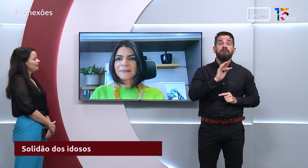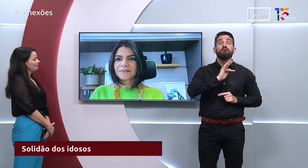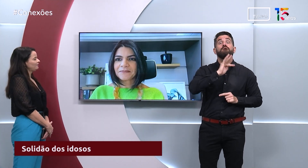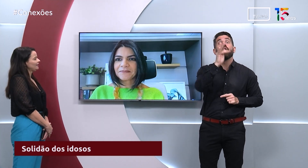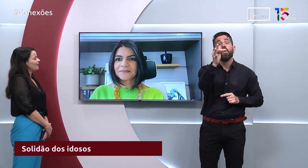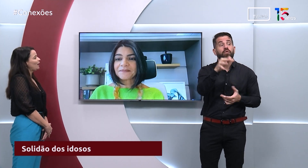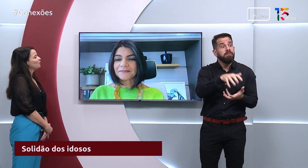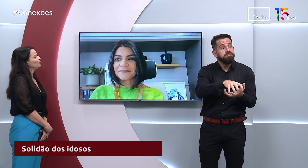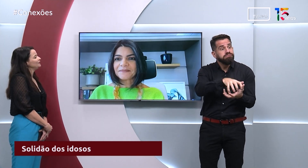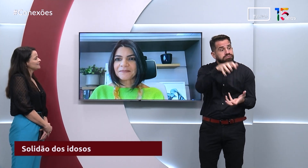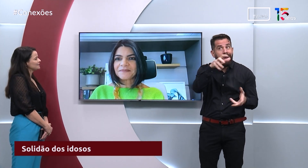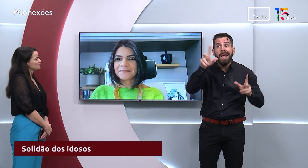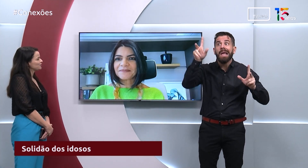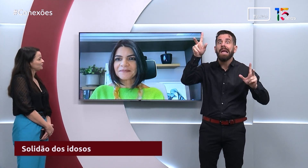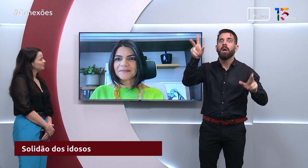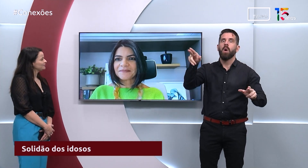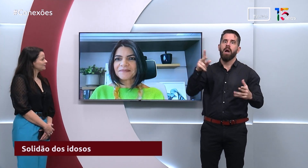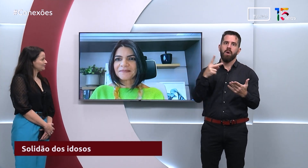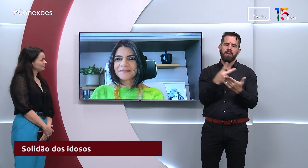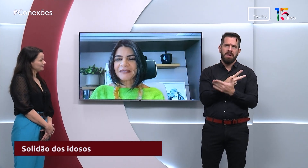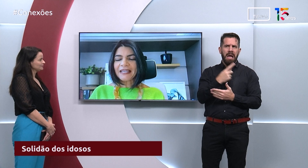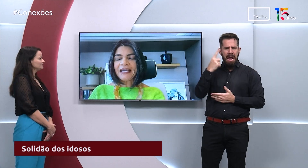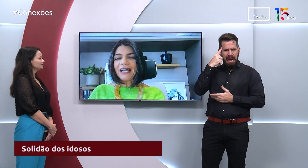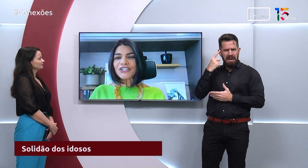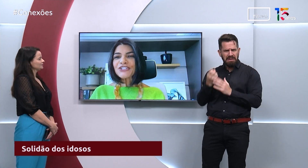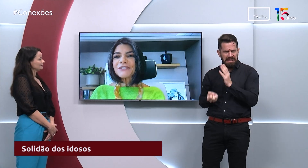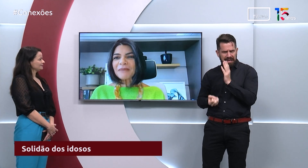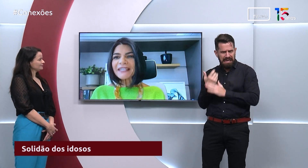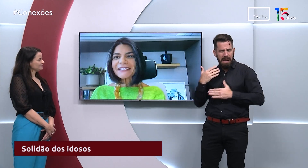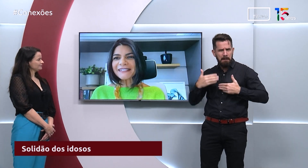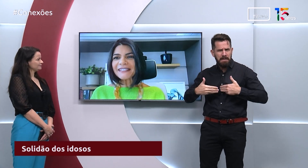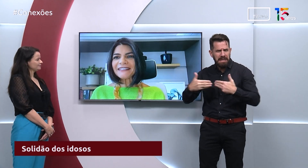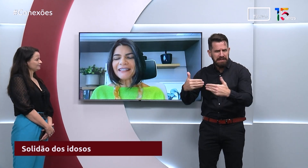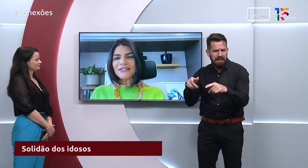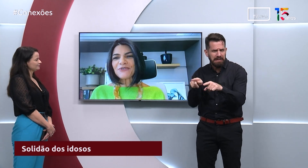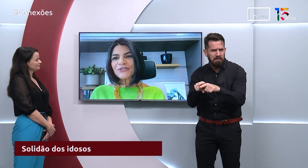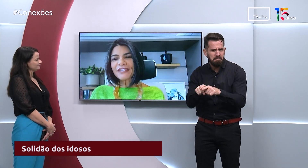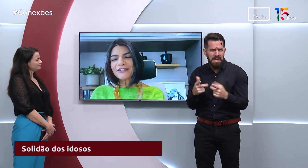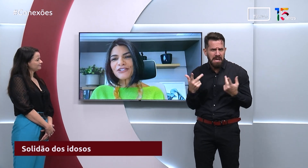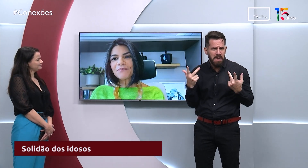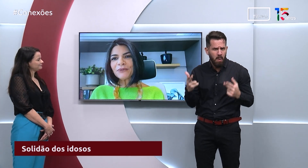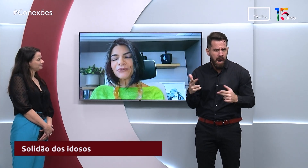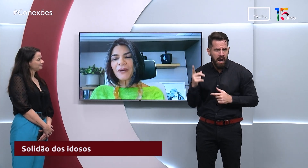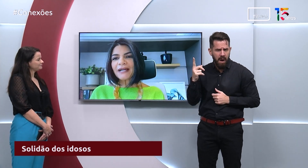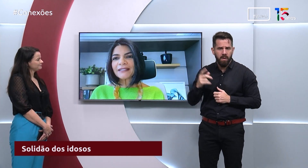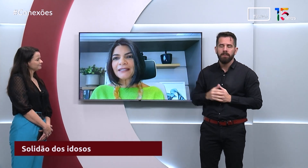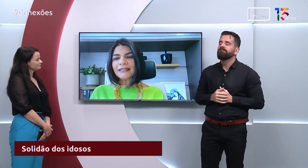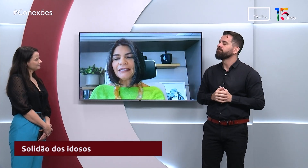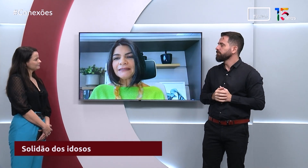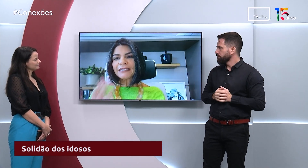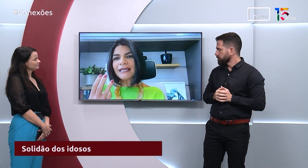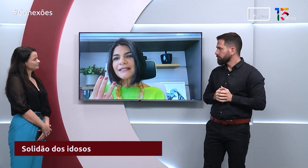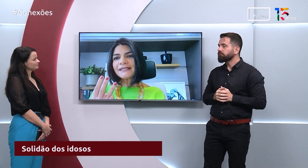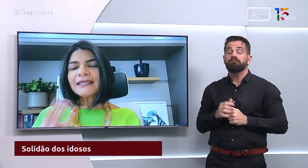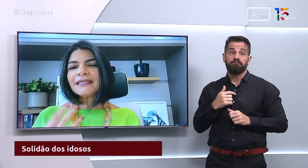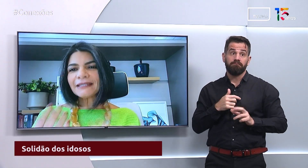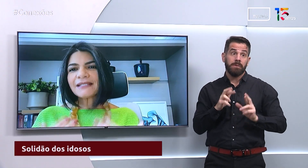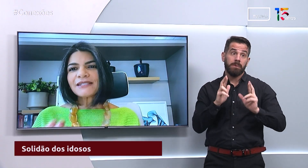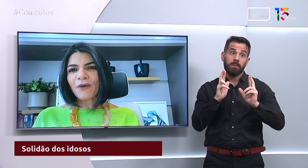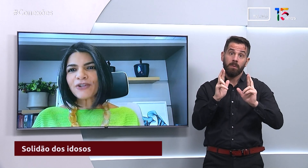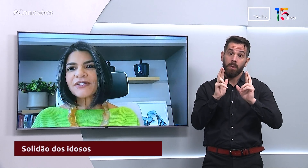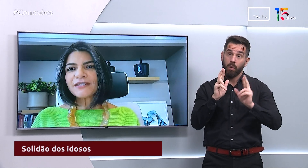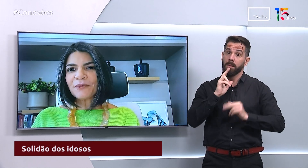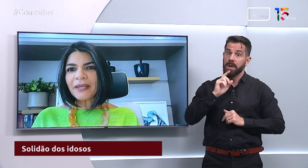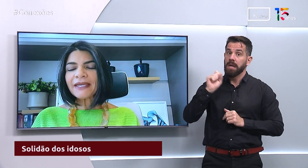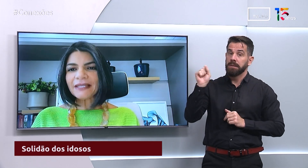gente vai ter algo nesse sentido? A gente espera que sim, né? Eu gostaria de pontuar aqui 3 itens